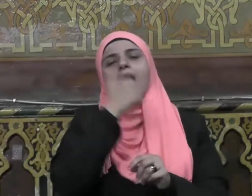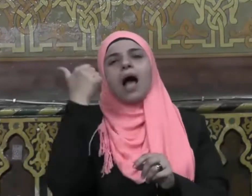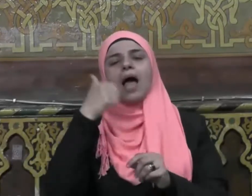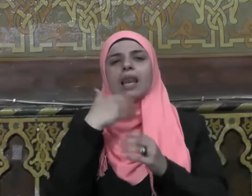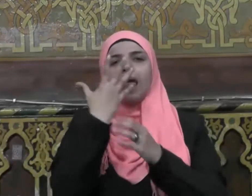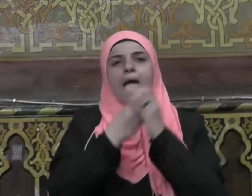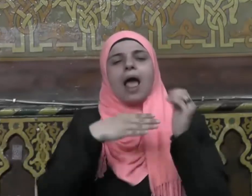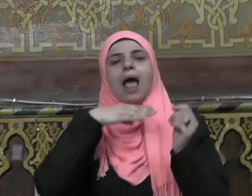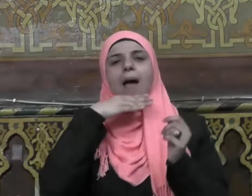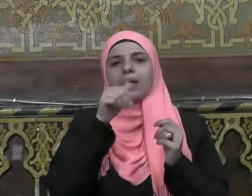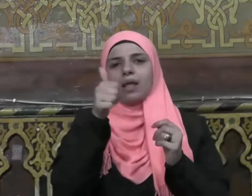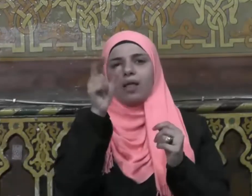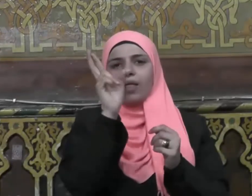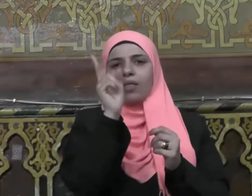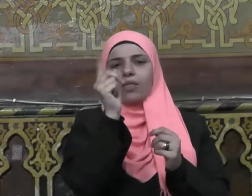رضي الله عنه قال: